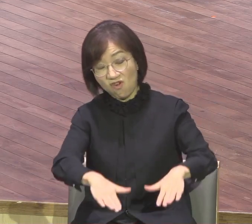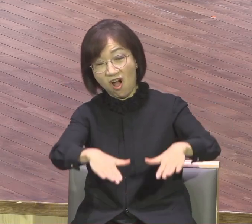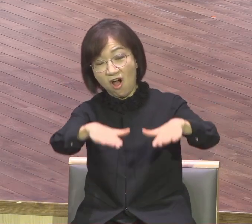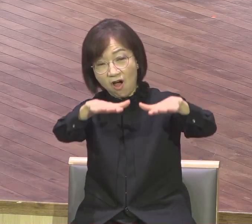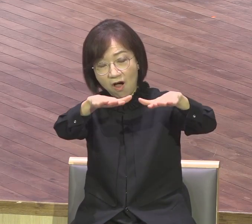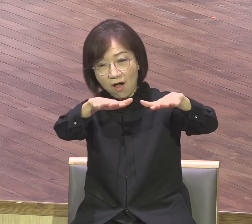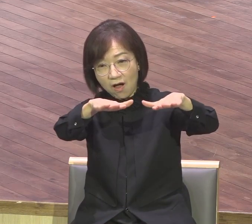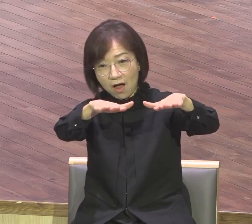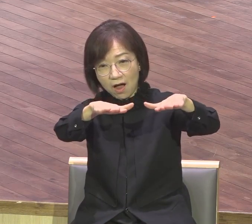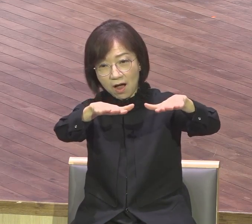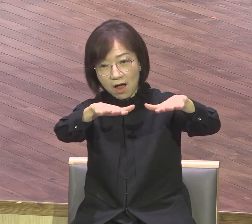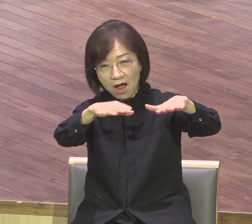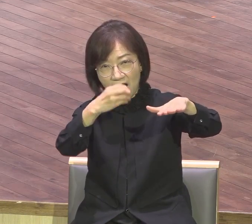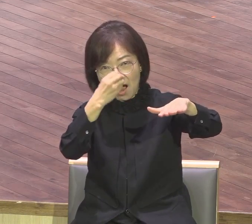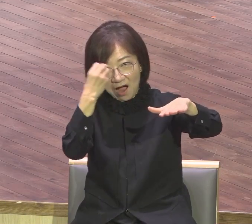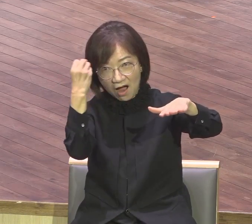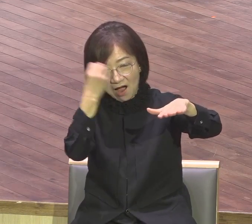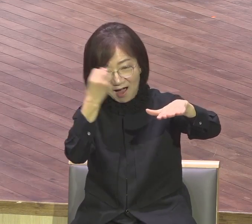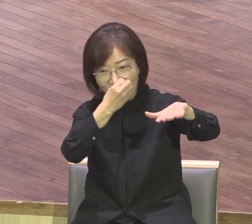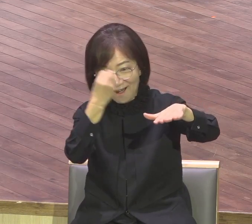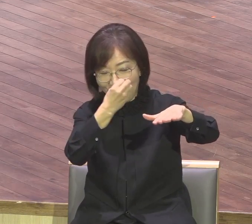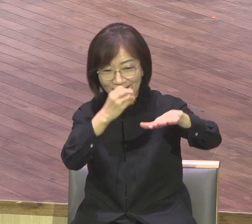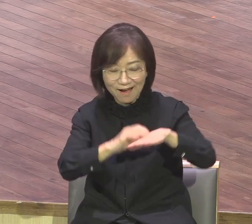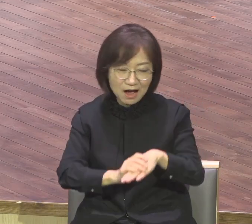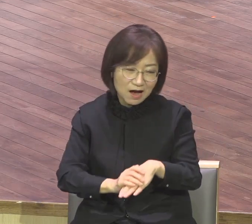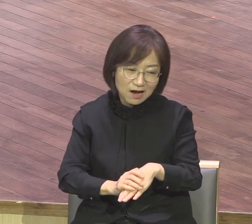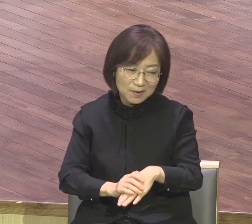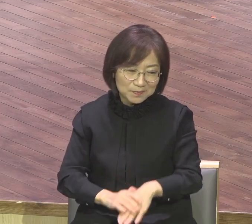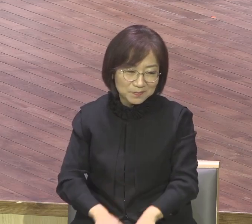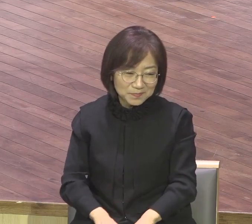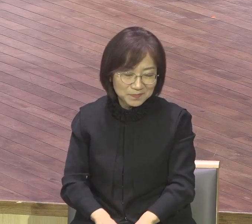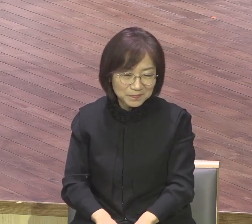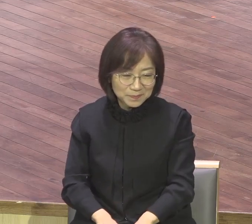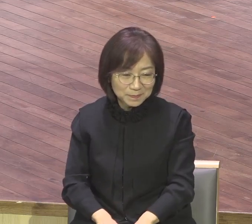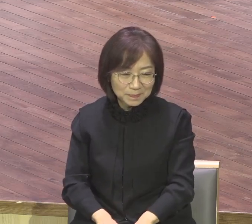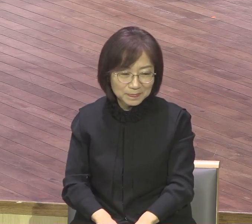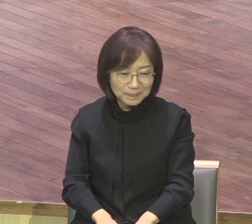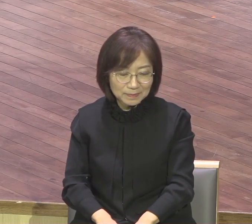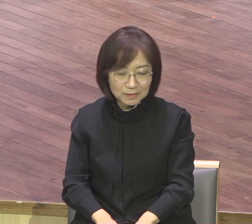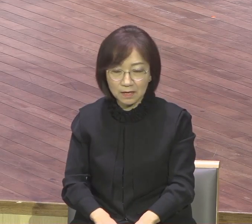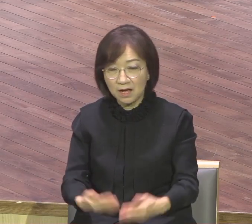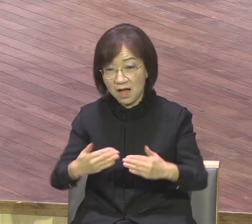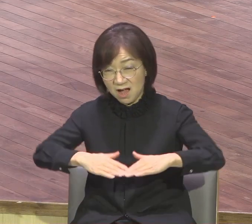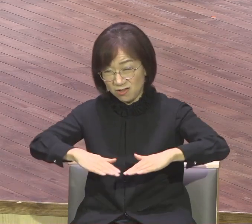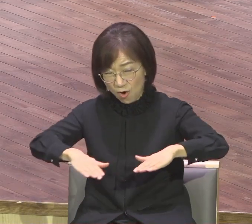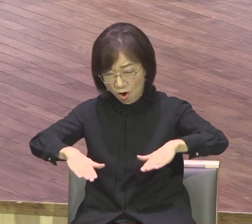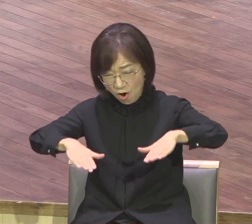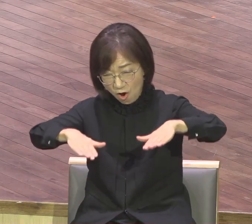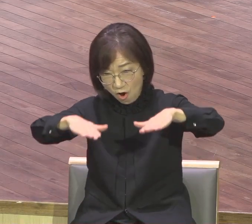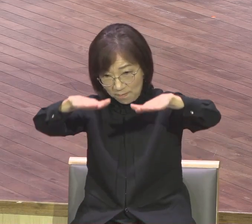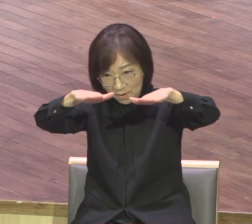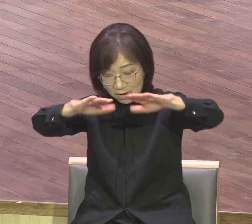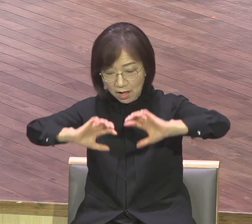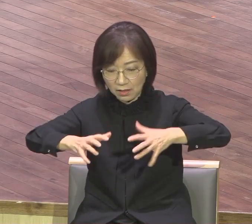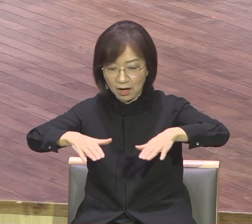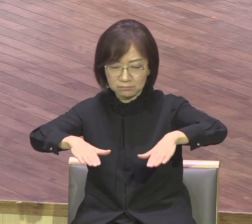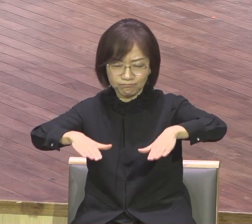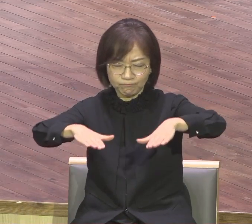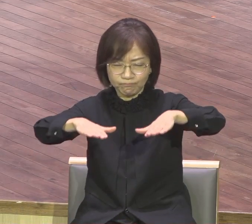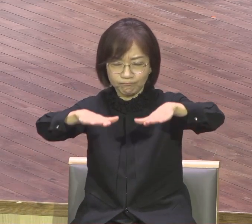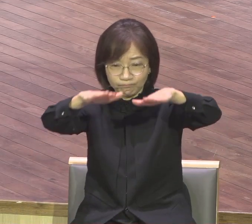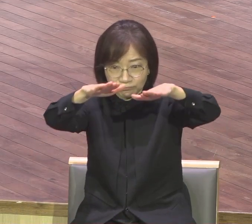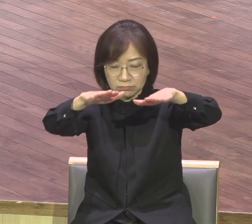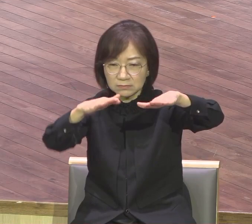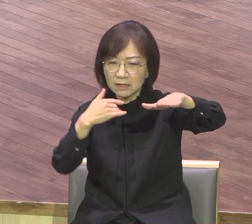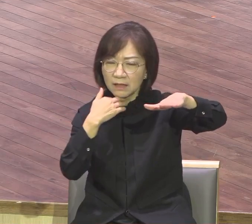2,700 metros sobre el nivel del mar. 그러니까 이 워낙 지대가 높기 때문에 이제 나이가 좀